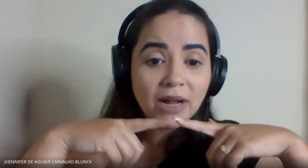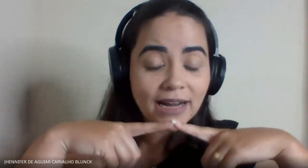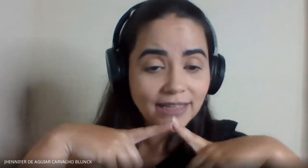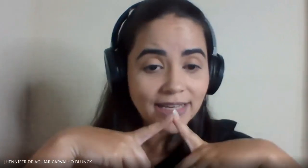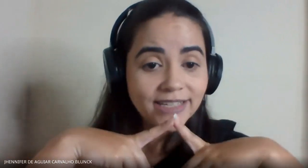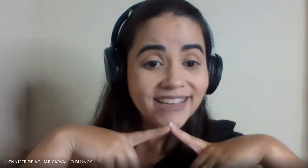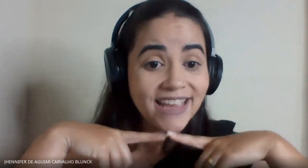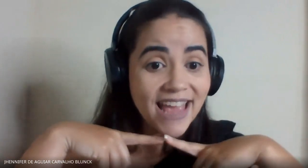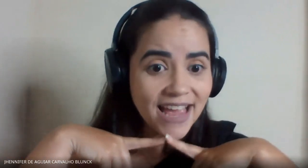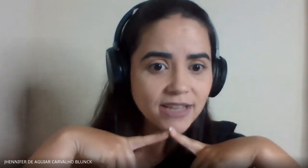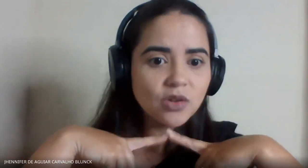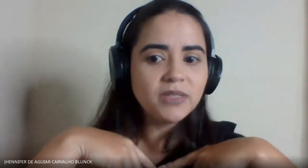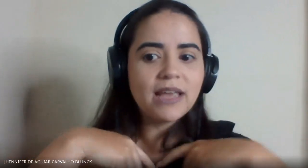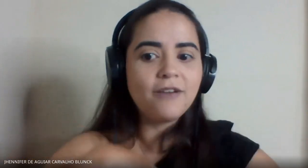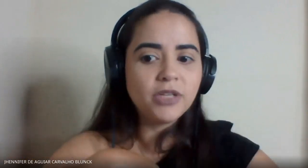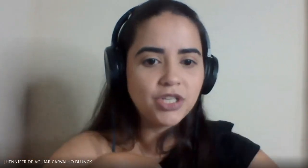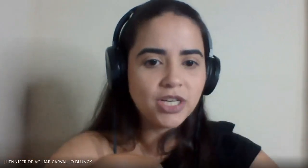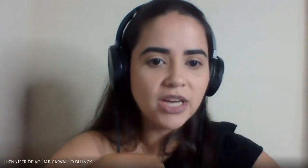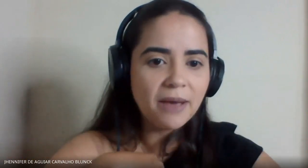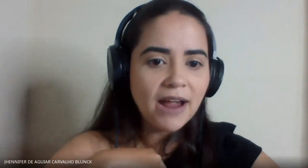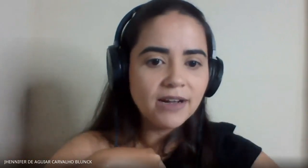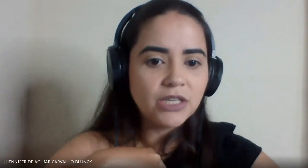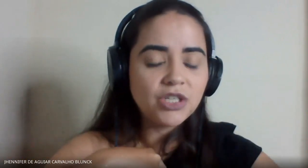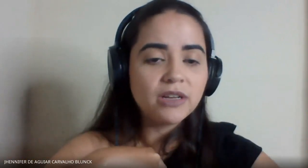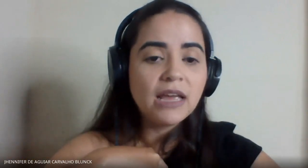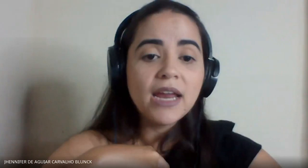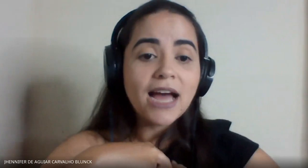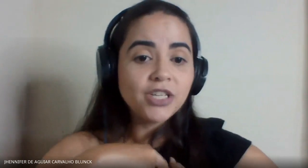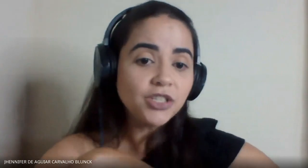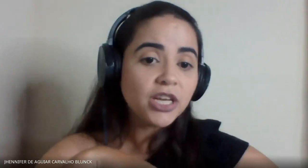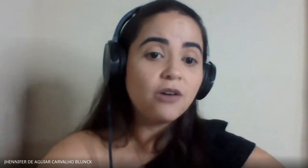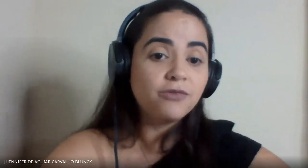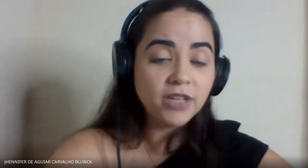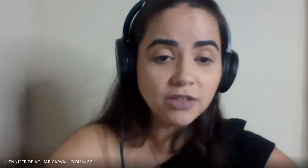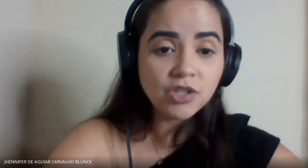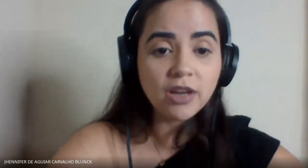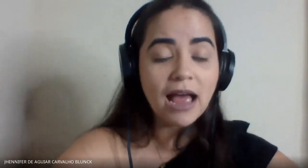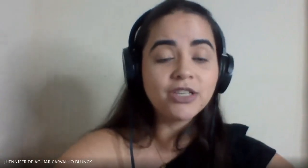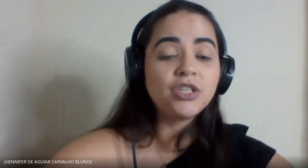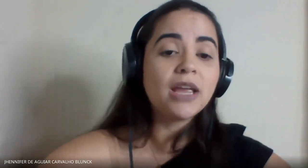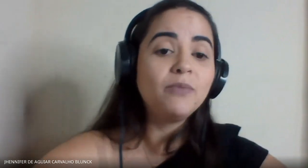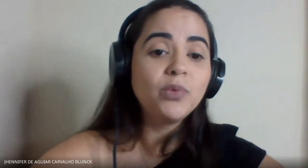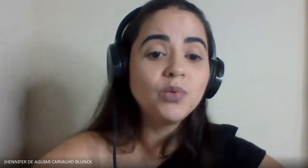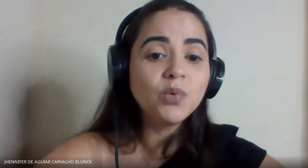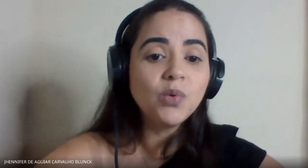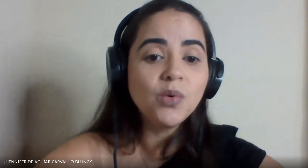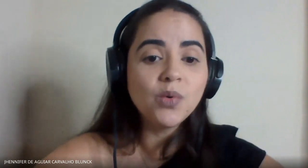que é uma característica que eles observam na gente que é marcante. A gente que é ouvinte, a gente